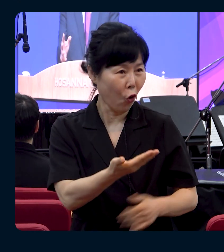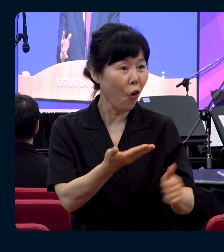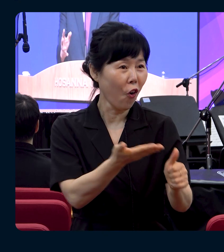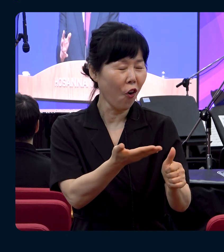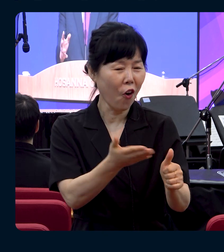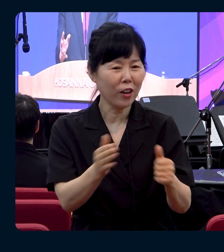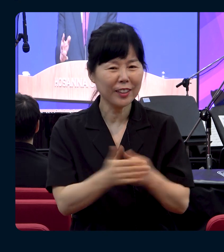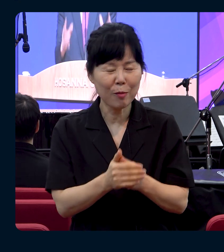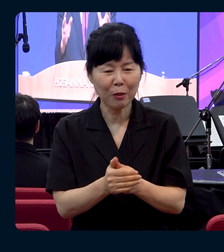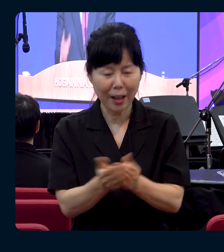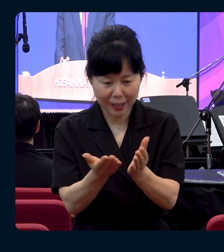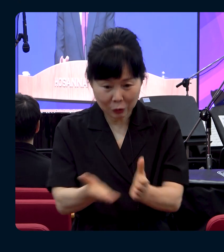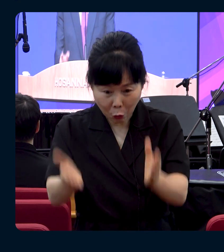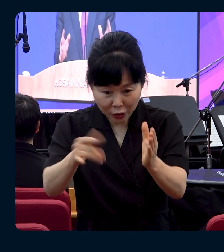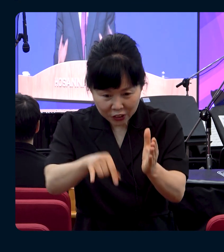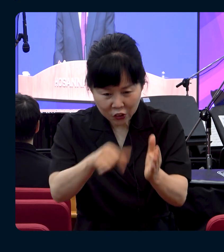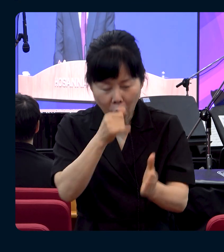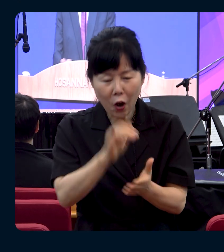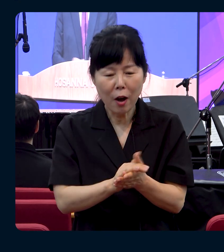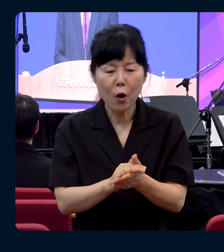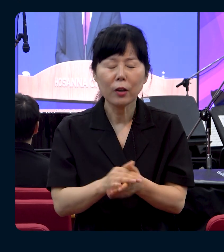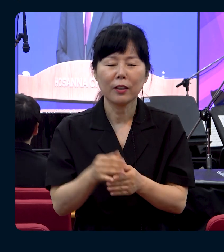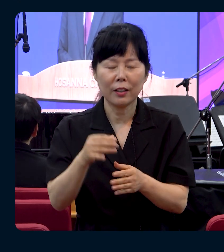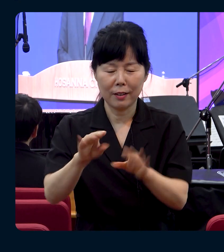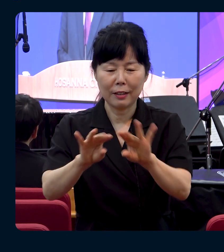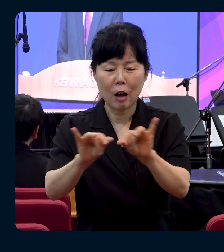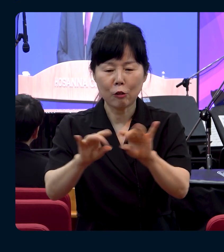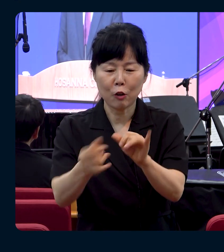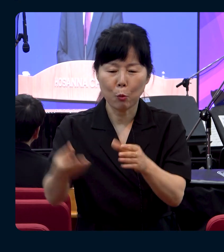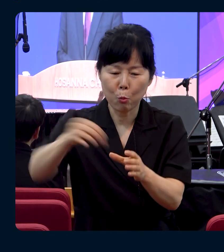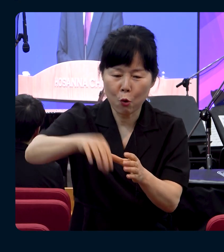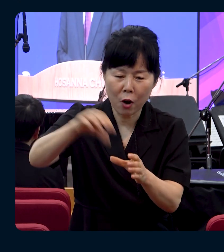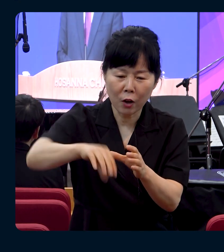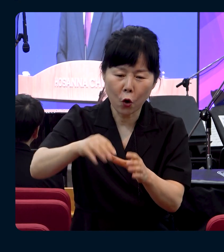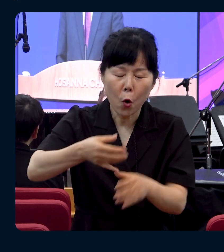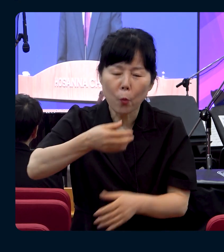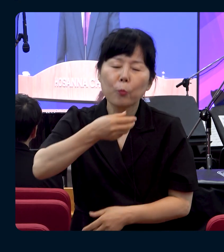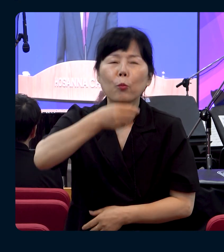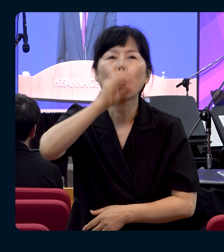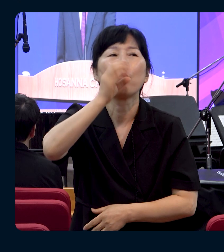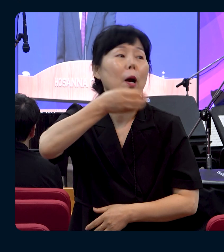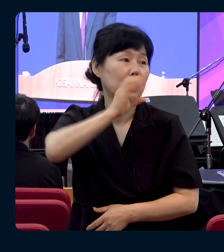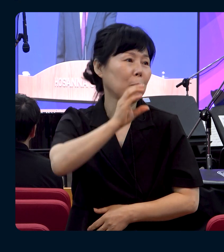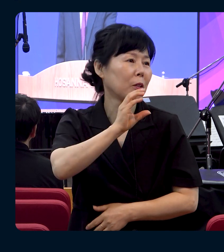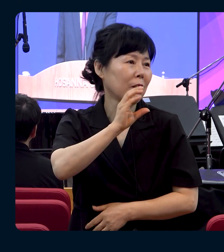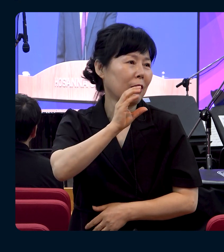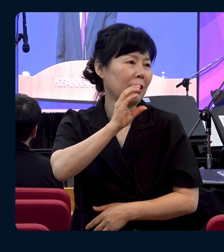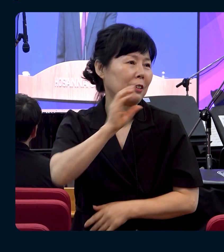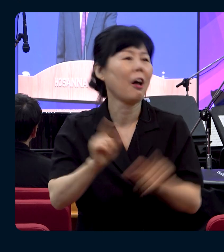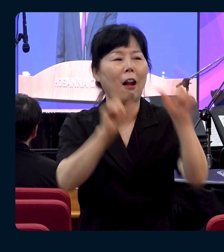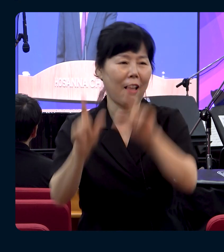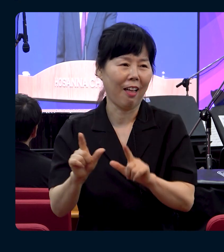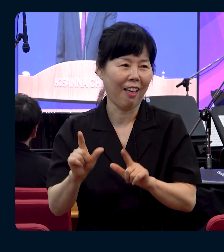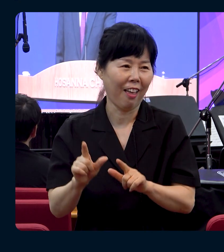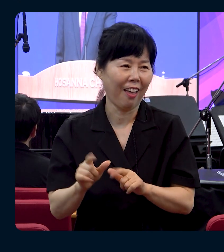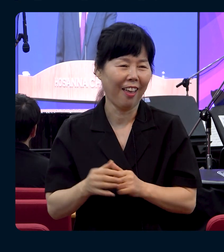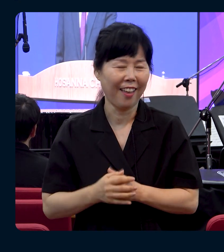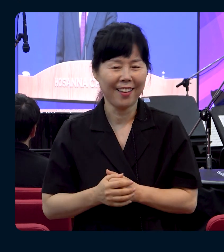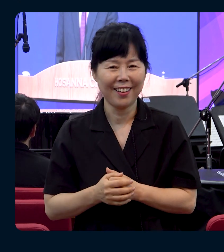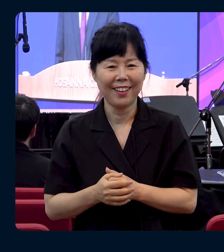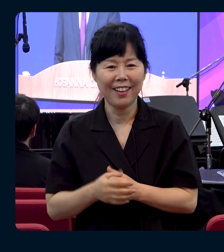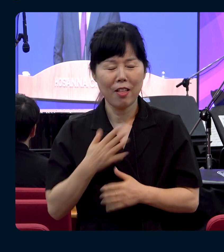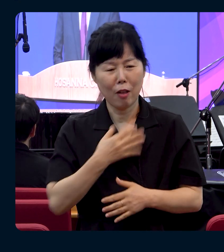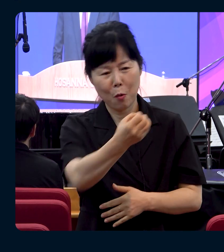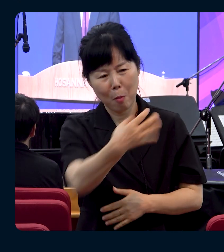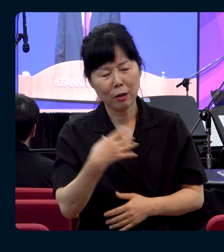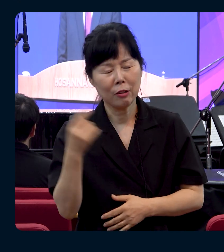그걸 물에 타 먹으면서 버텼다는 거죠. 저는 그 이야기를 들을 때 너무